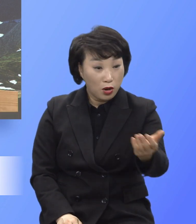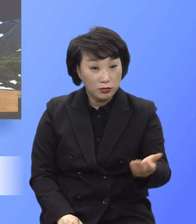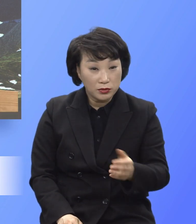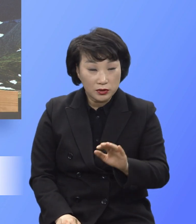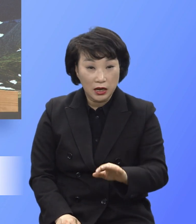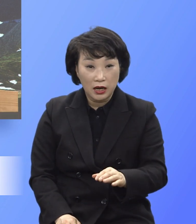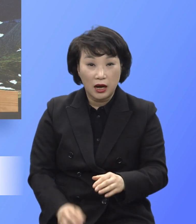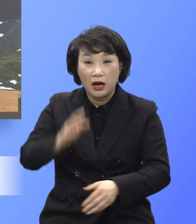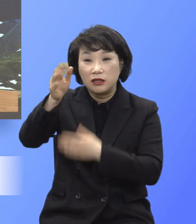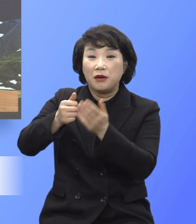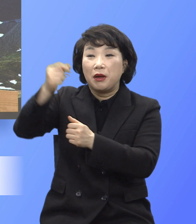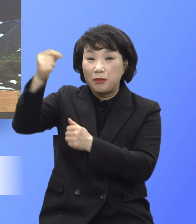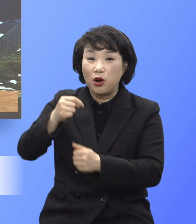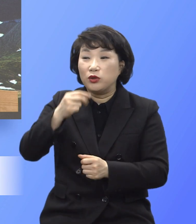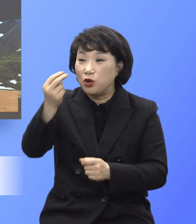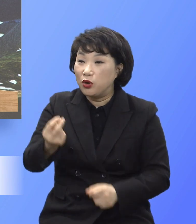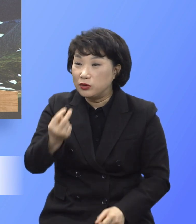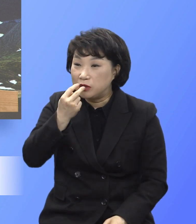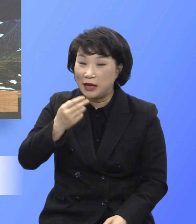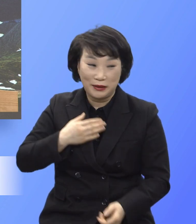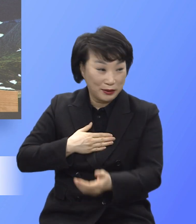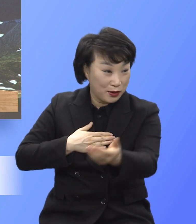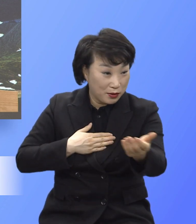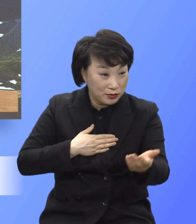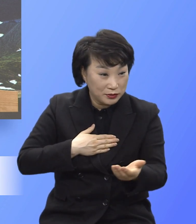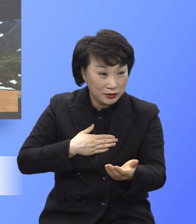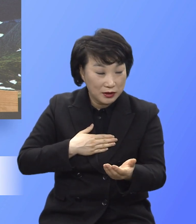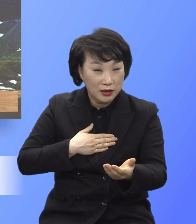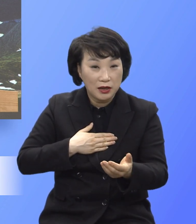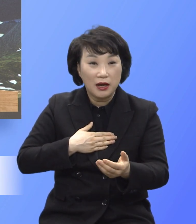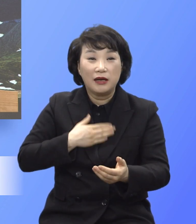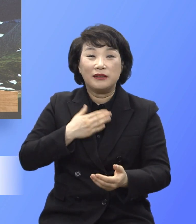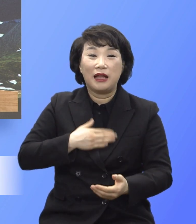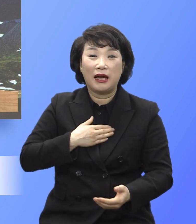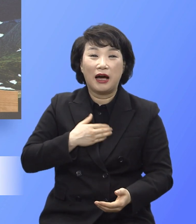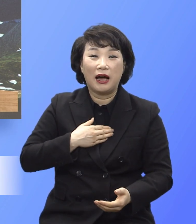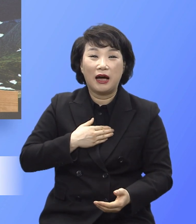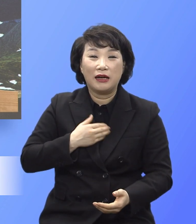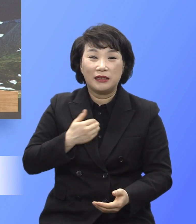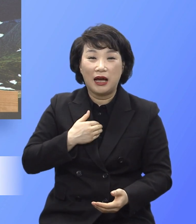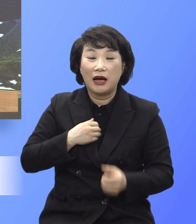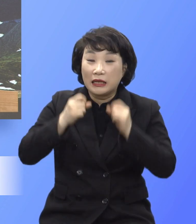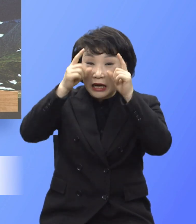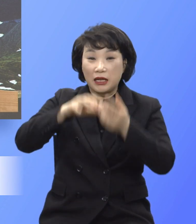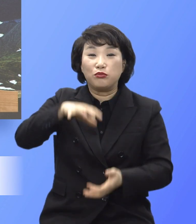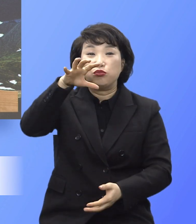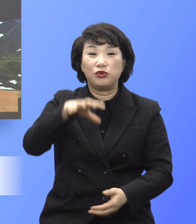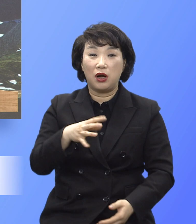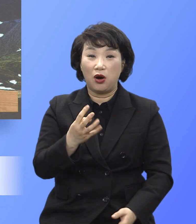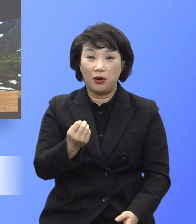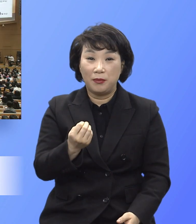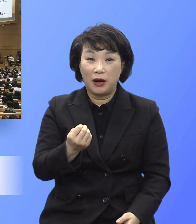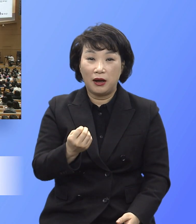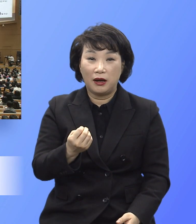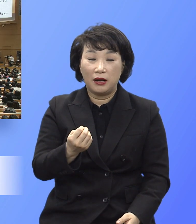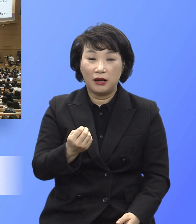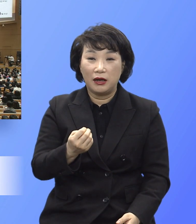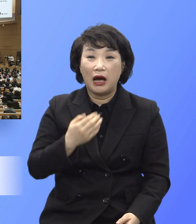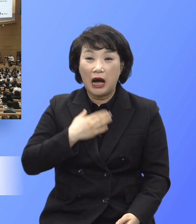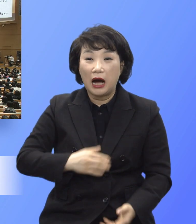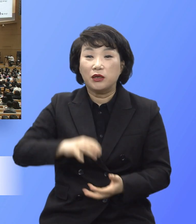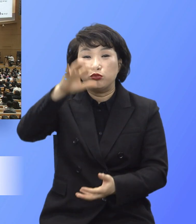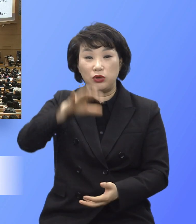여러분, 그 명령이 영생이라는 사실을 어느 정도나 깨닫고 있습니까?